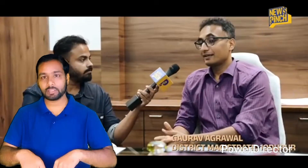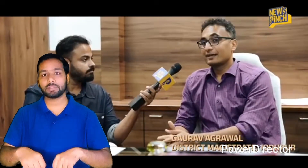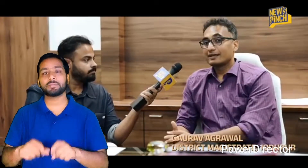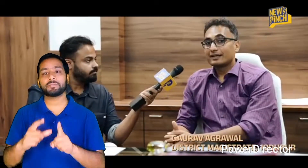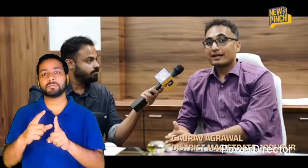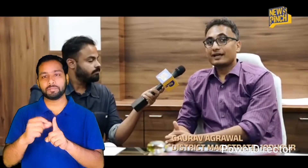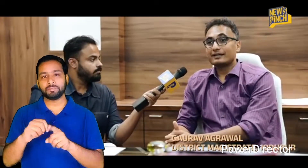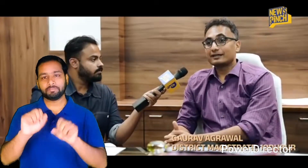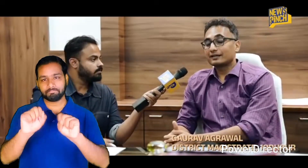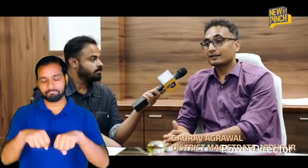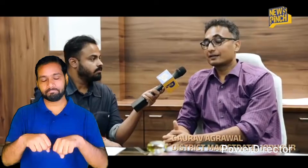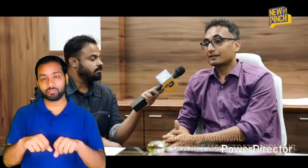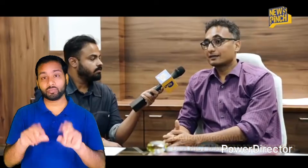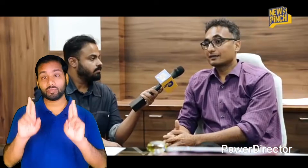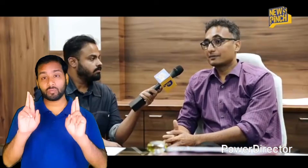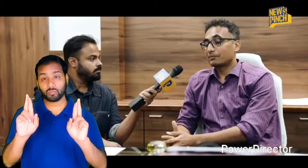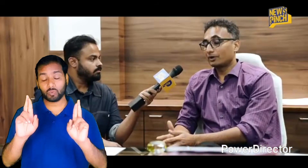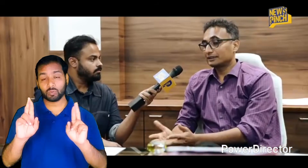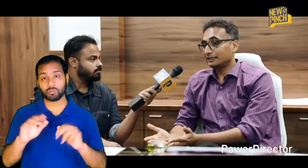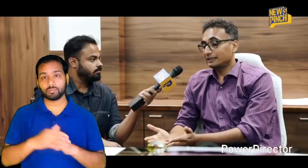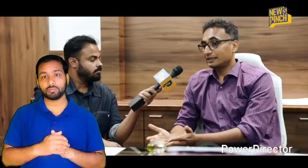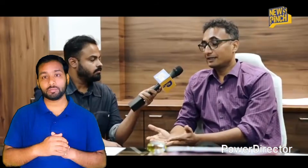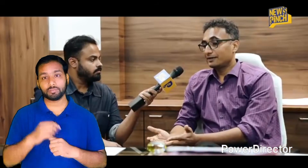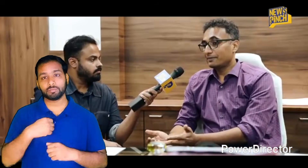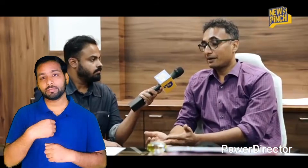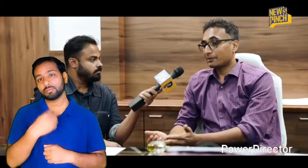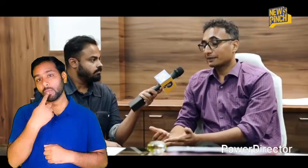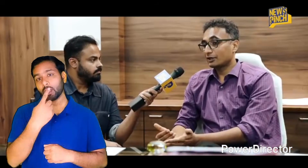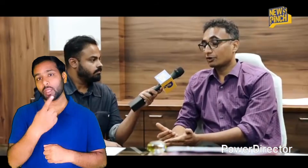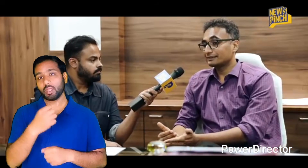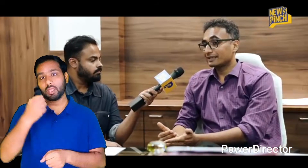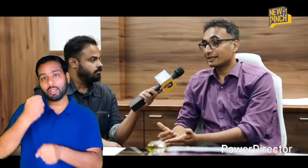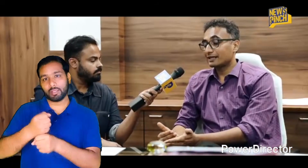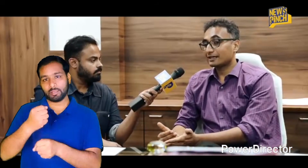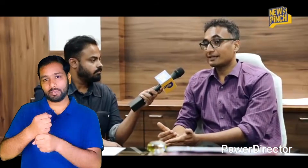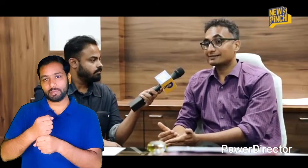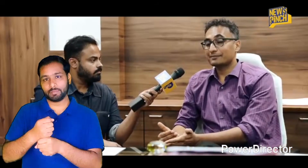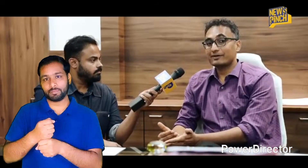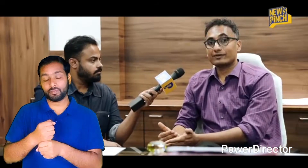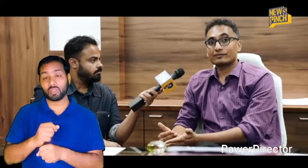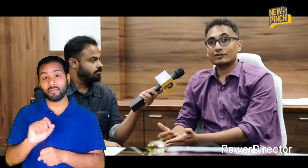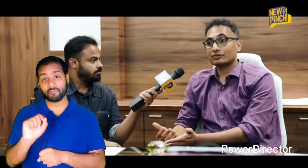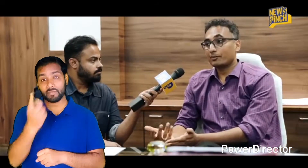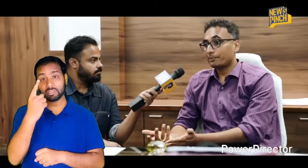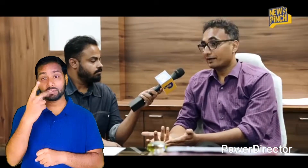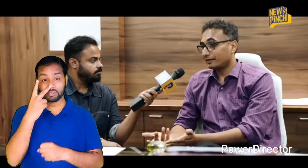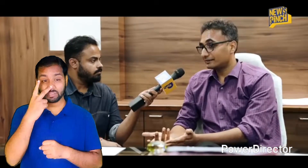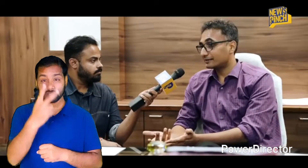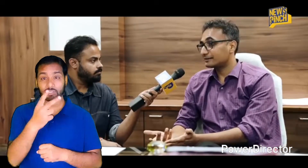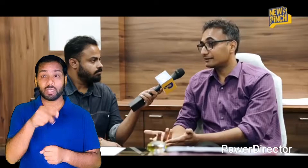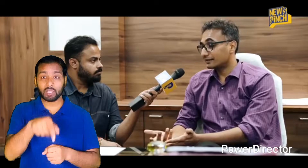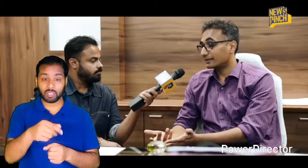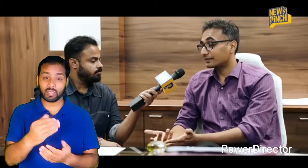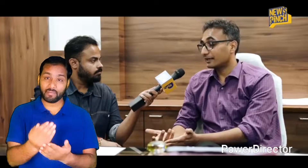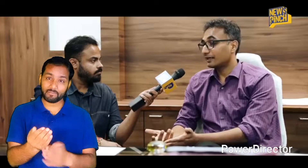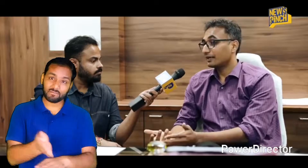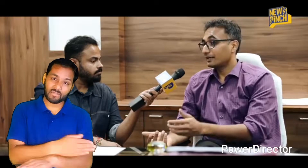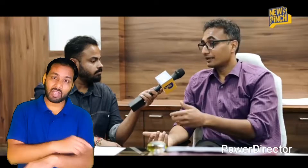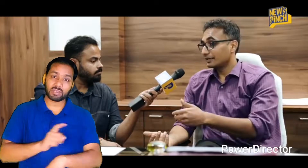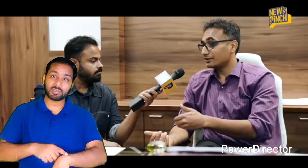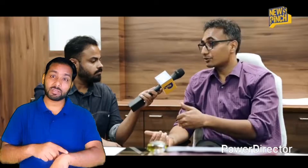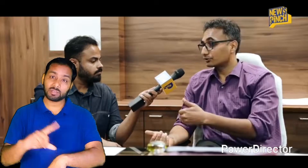डेफिनेटली। एंड बहुत ही मैं आपको बताऊं कि सरकार की इस समय वन ऑफ द टॉप प्रायोरिटीज़ है इस रीजन के